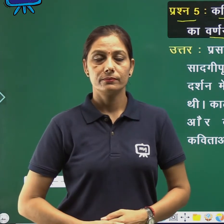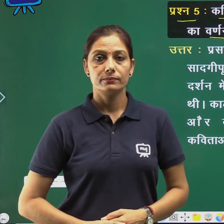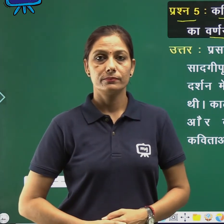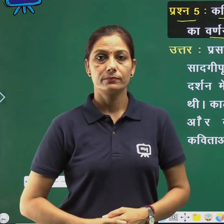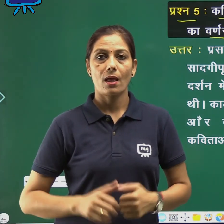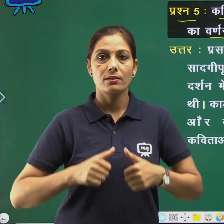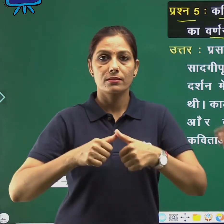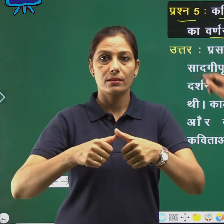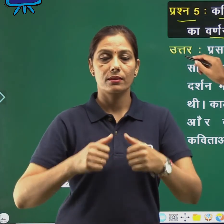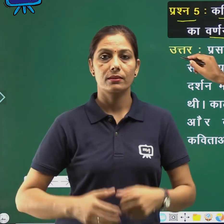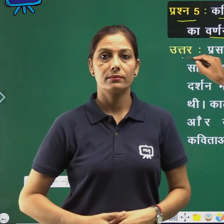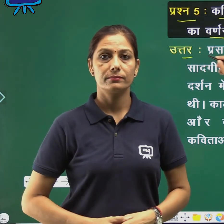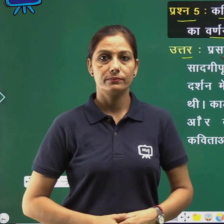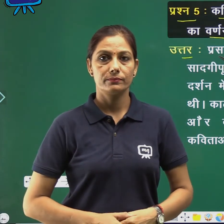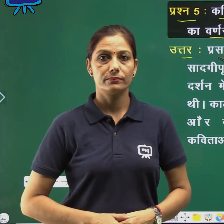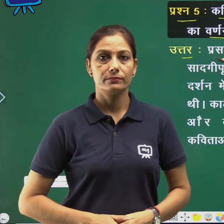उत्तर है,